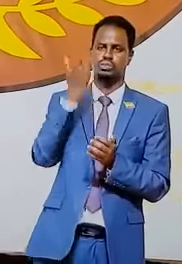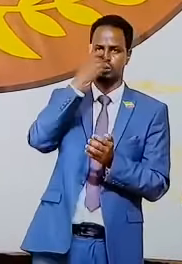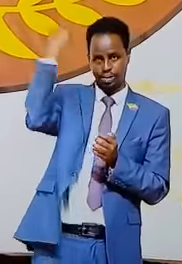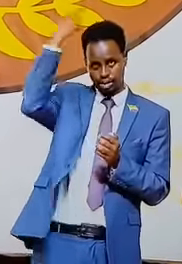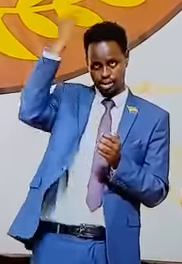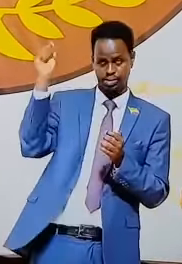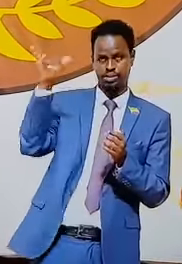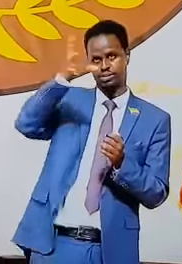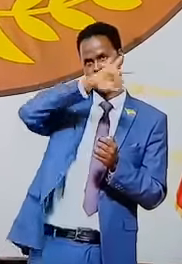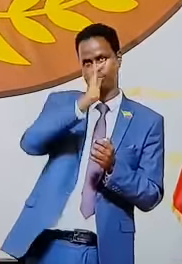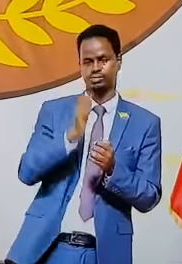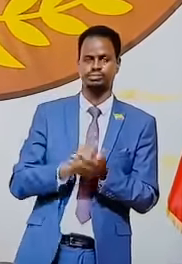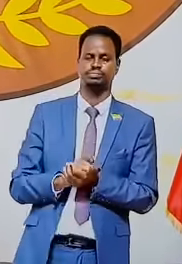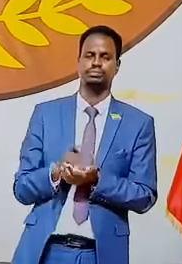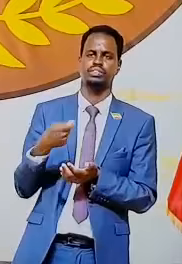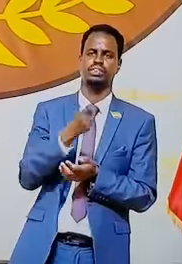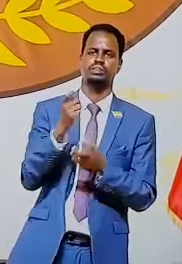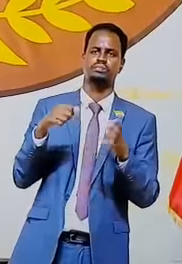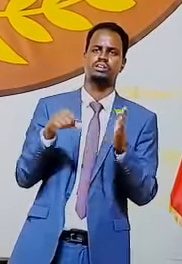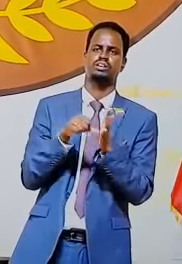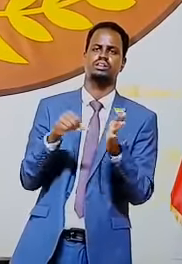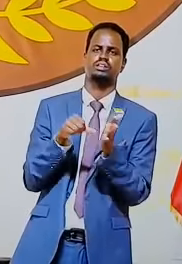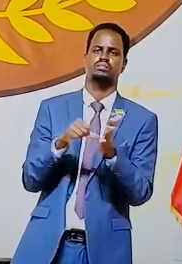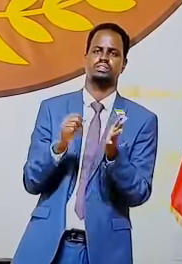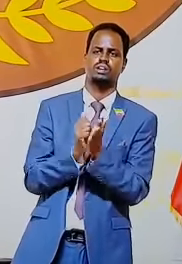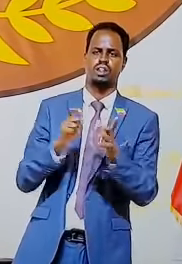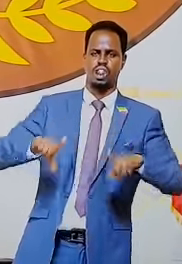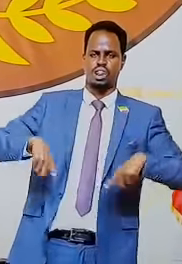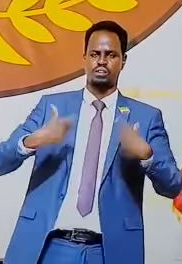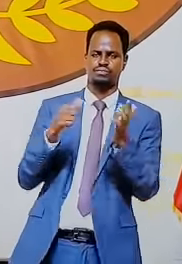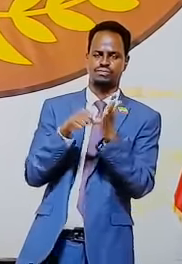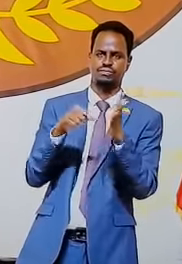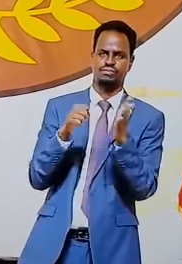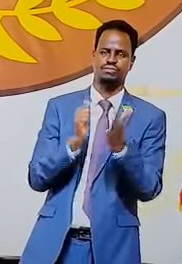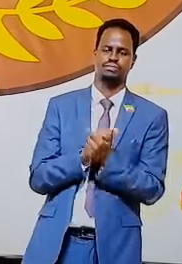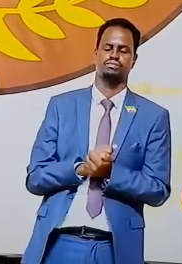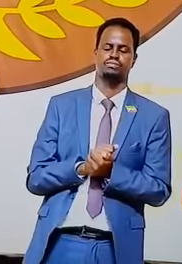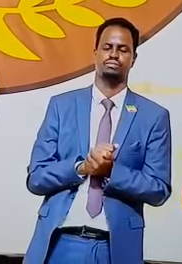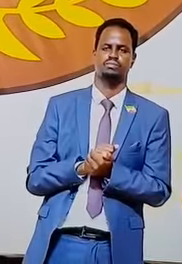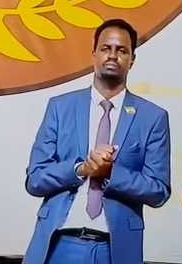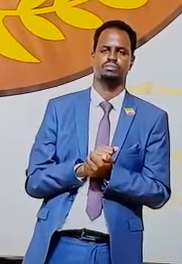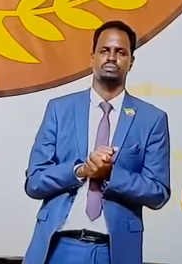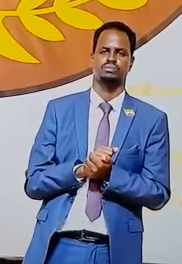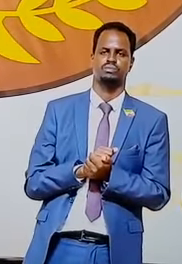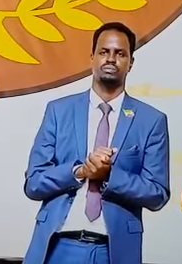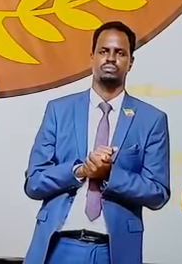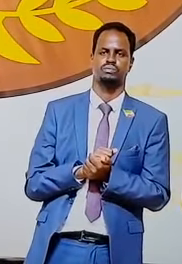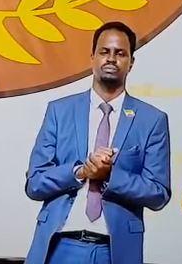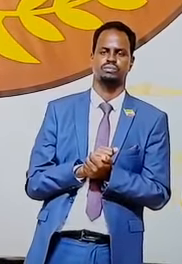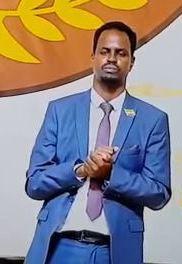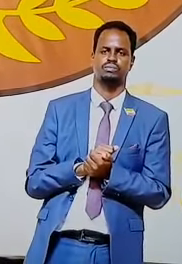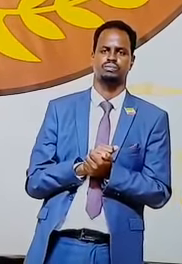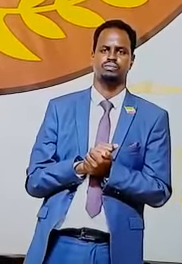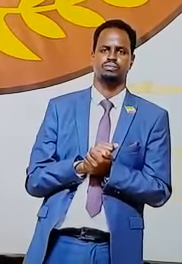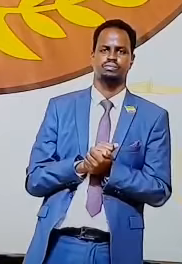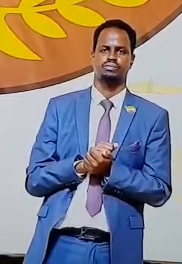كلا واي ظروفها اي ارو بلا ارض waaysan qaroobto boqolkiiba